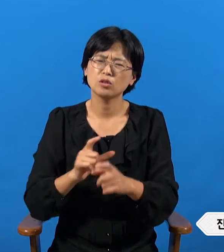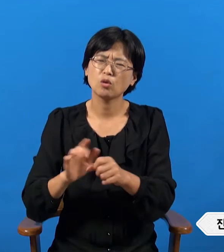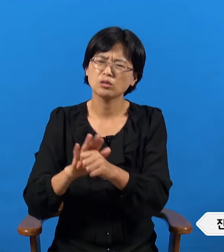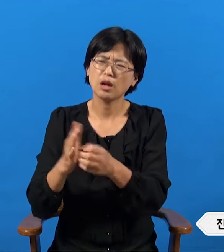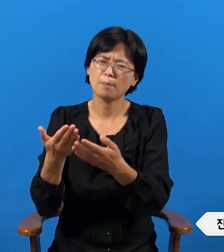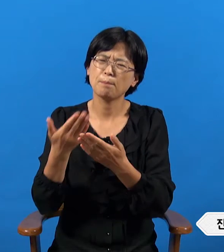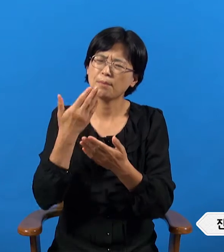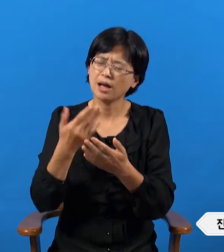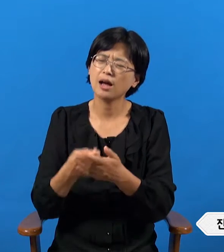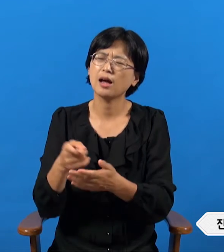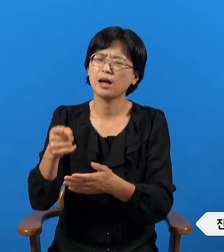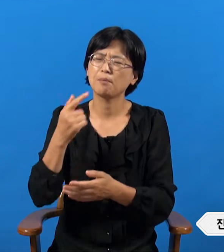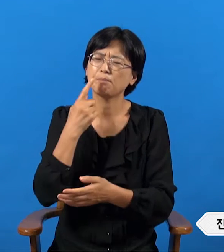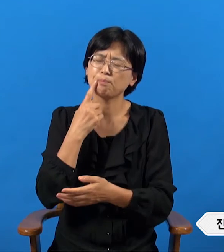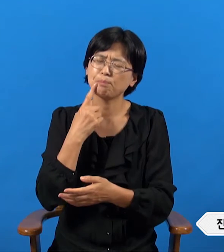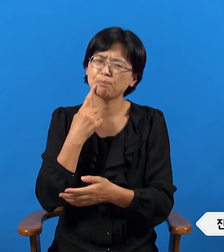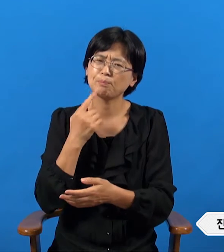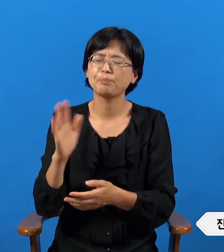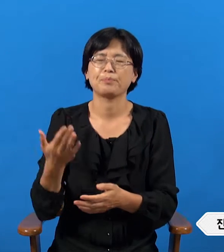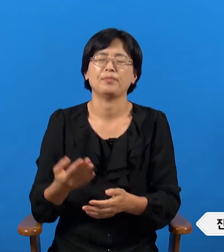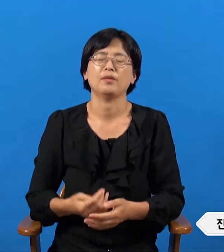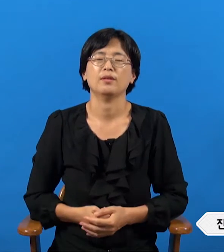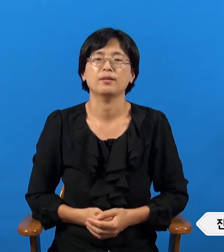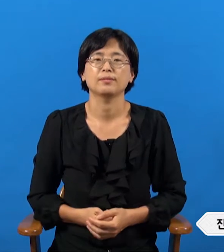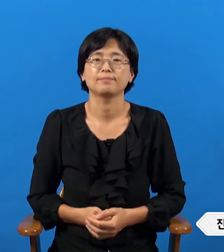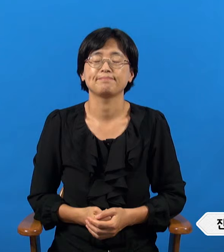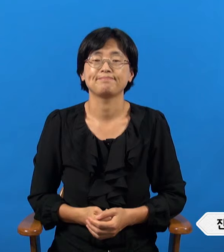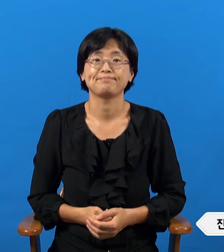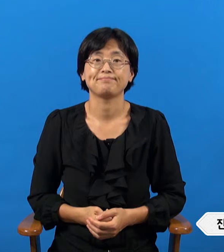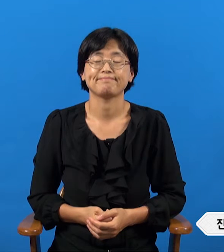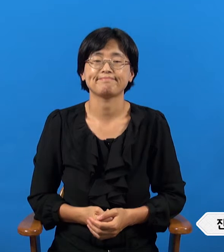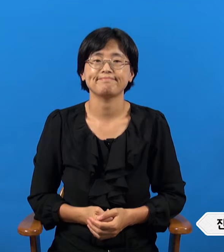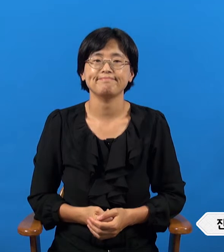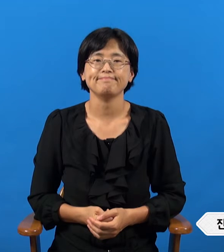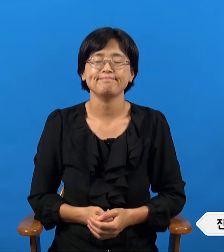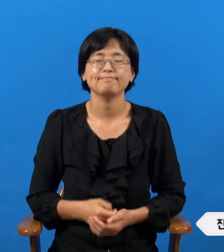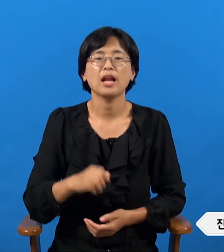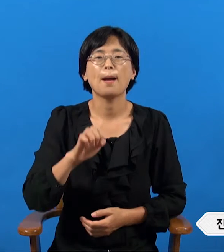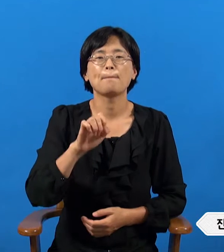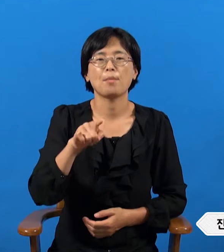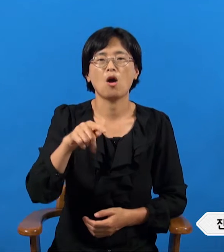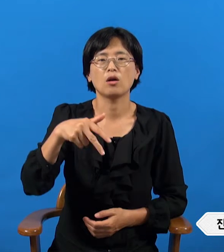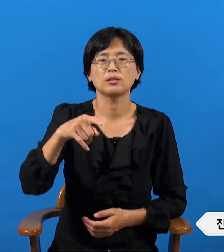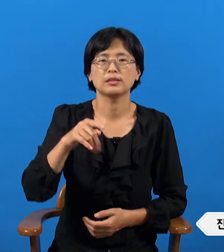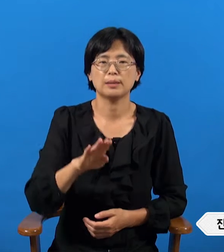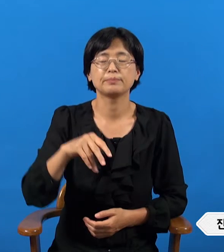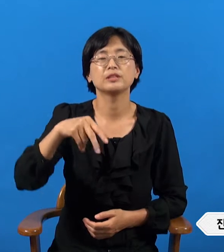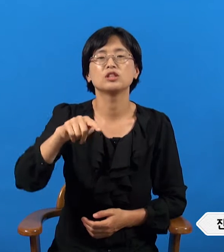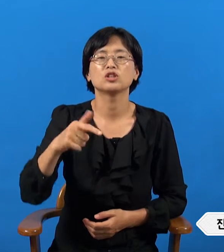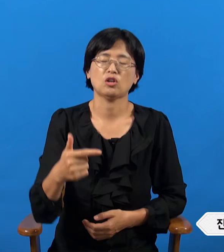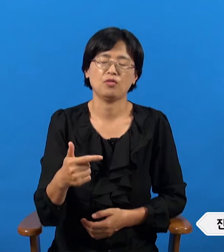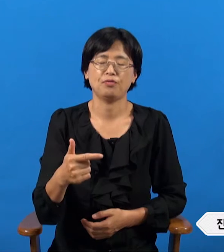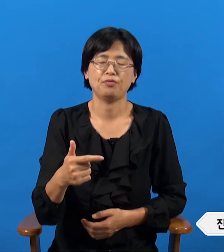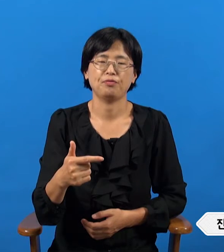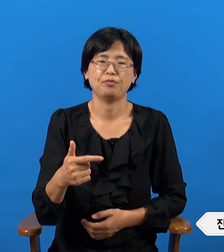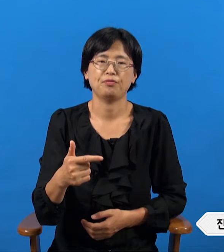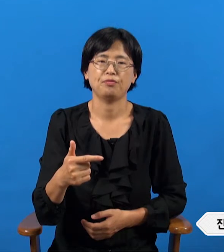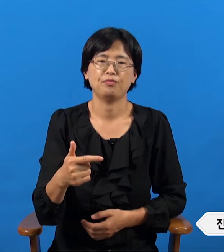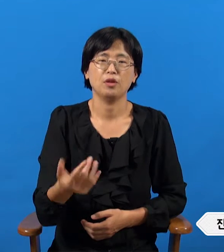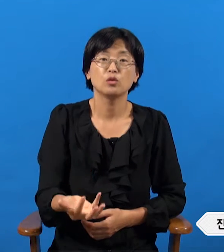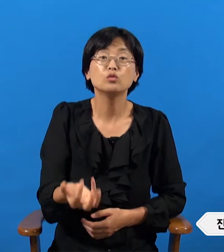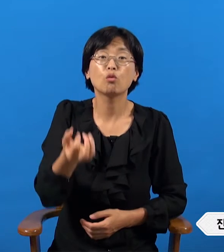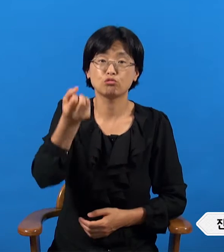더 사랑받을 수 있을 텐데 라고 집착합니다. possession, 세상은